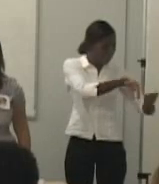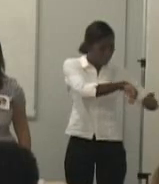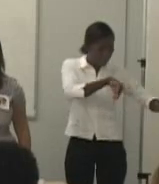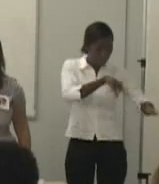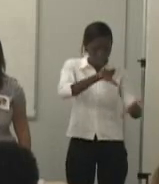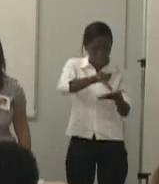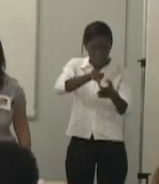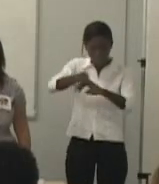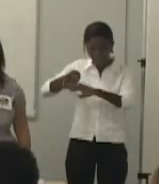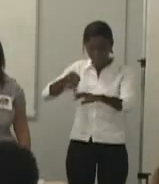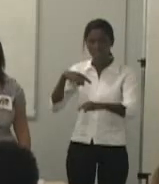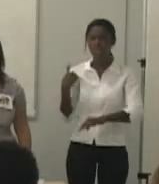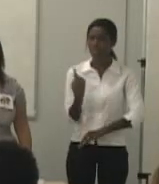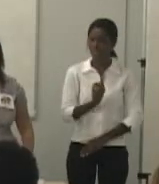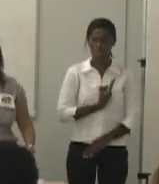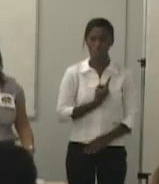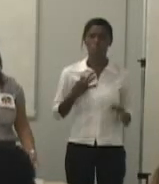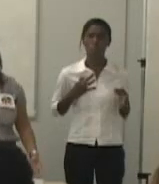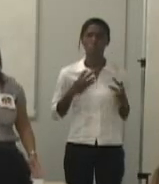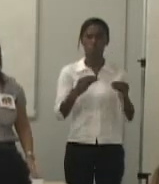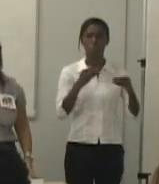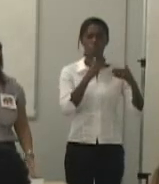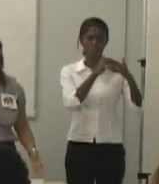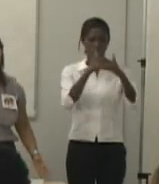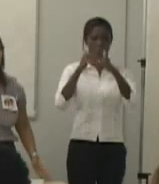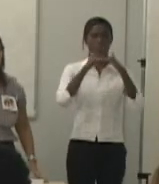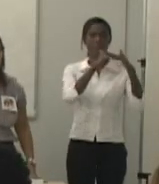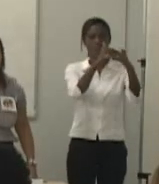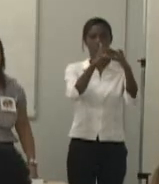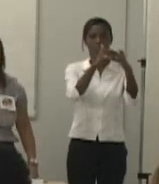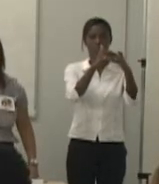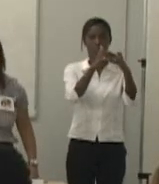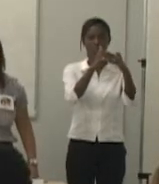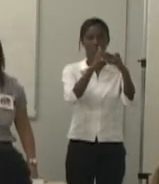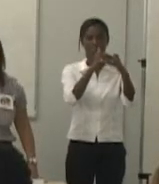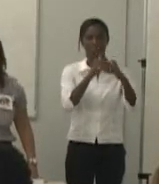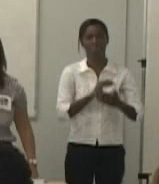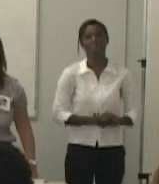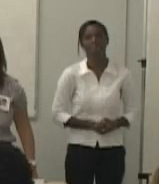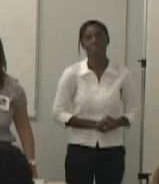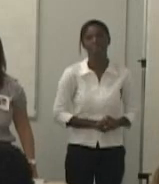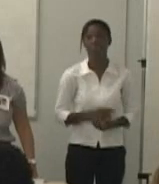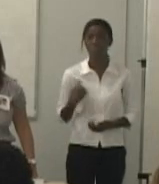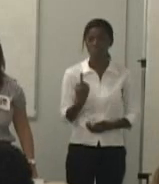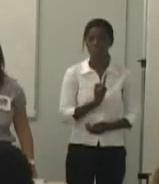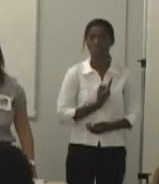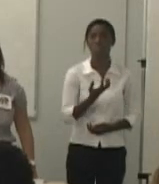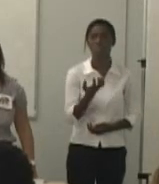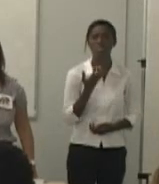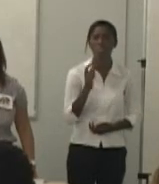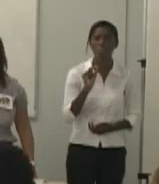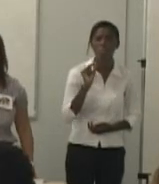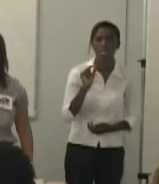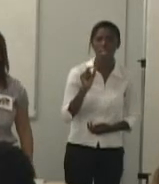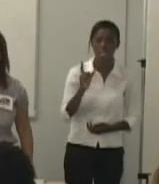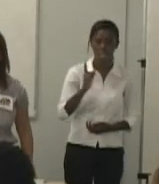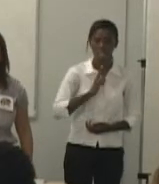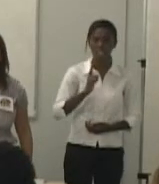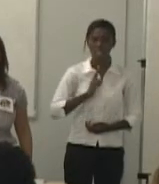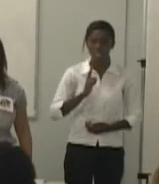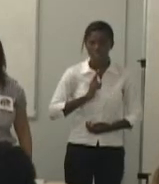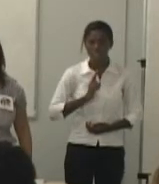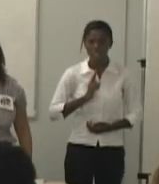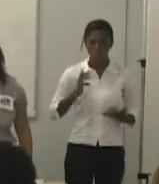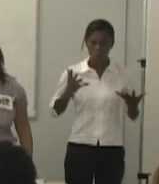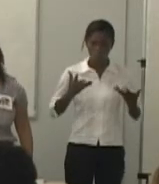somos todos o frj não há Polo somos todos o frj o que nós queremos é que haja um padrão de qualidade